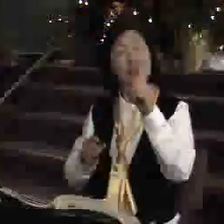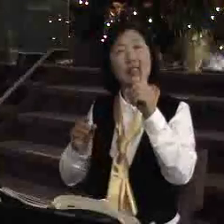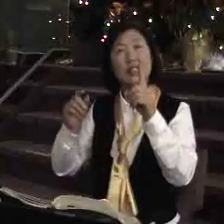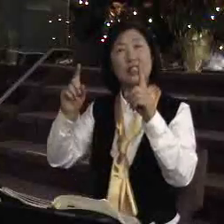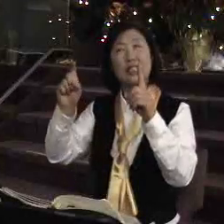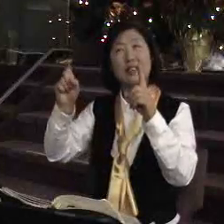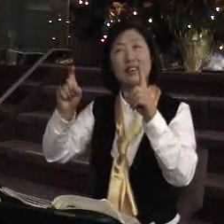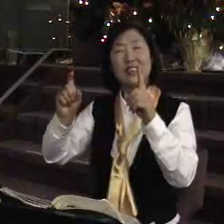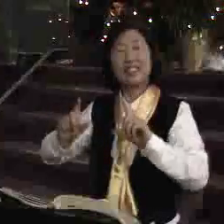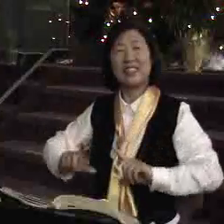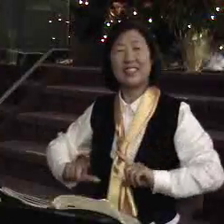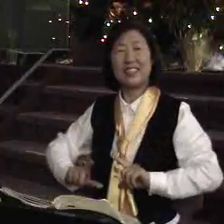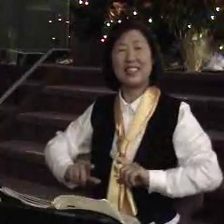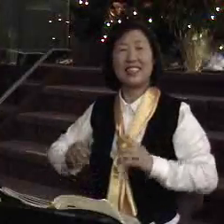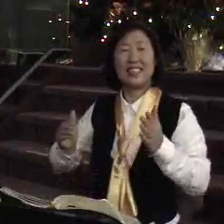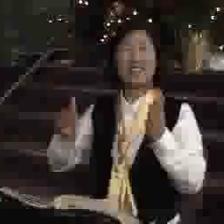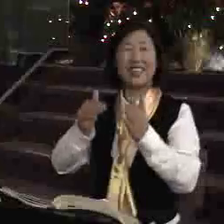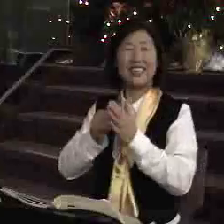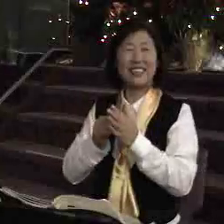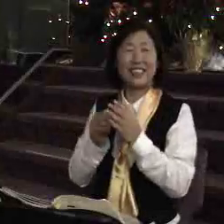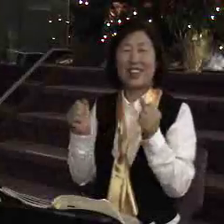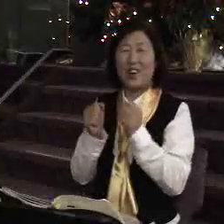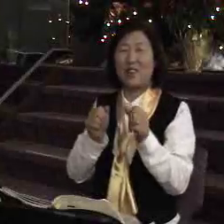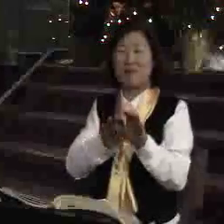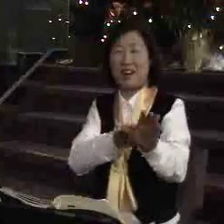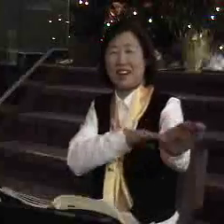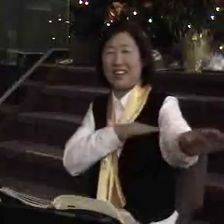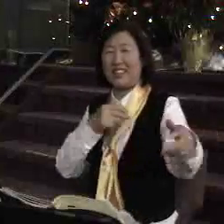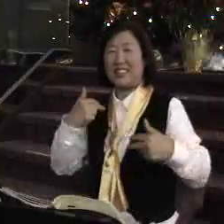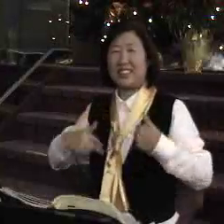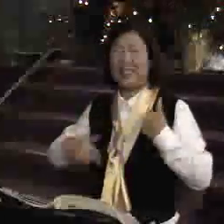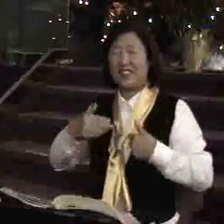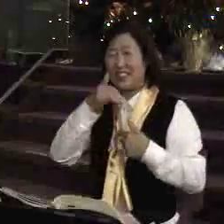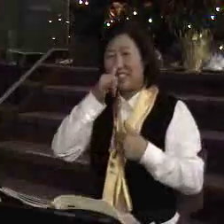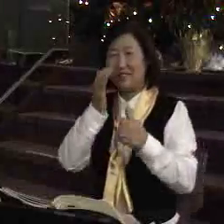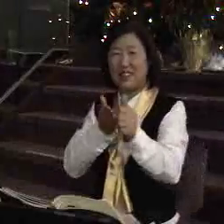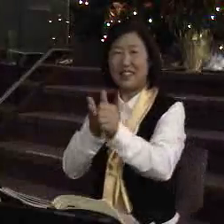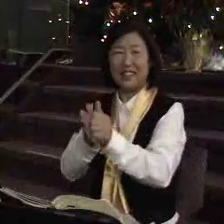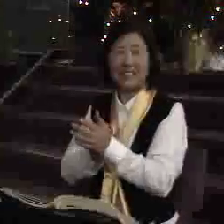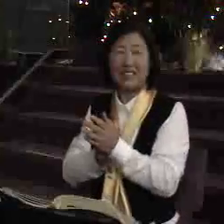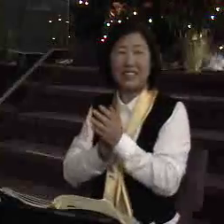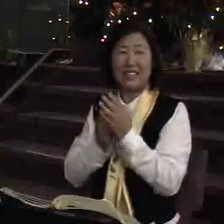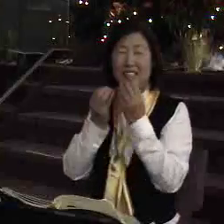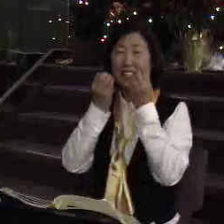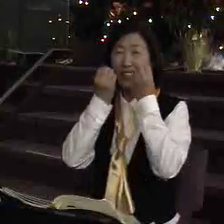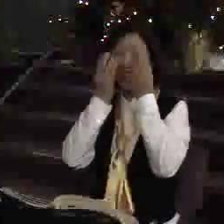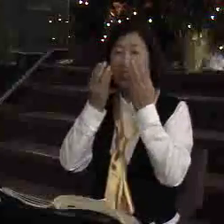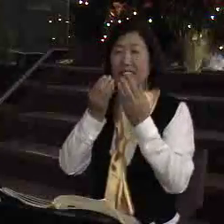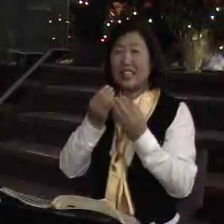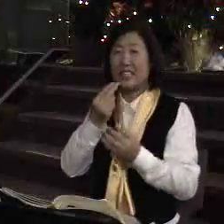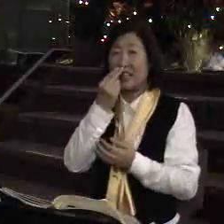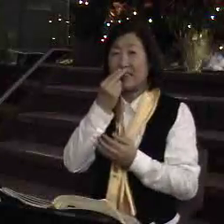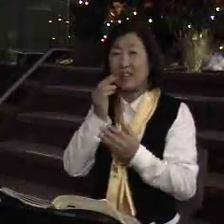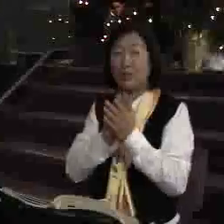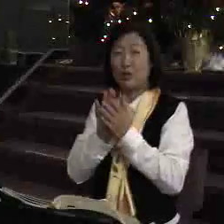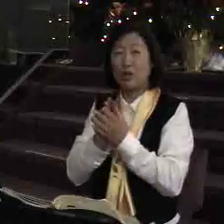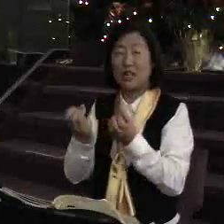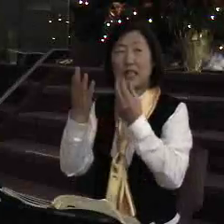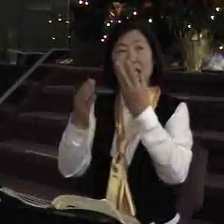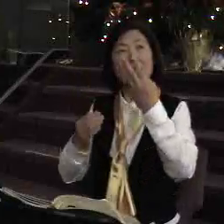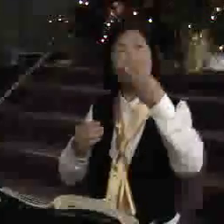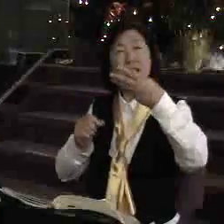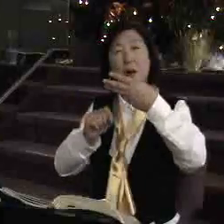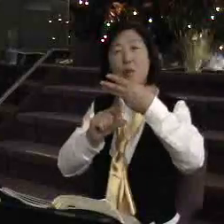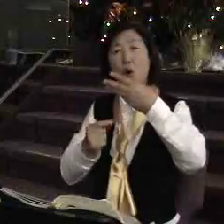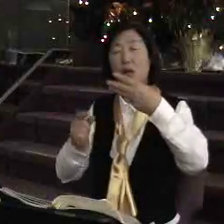하겠습니다. 안심하시고 겨울방학 즐기실 수 있기를 바랍니다. 2009년도 새생명 축제가 3월 6일부터 열리게 되는데